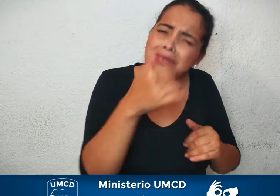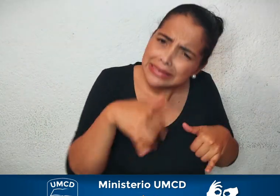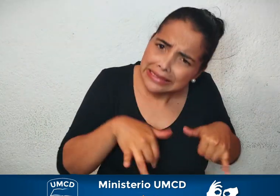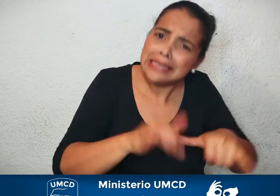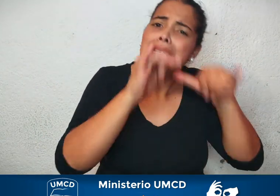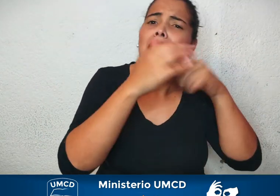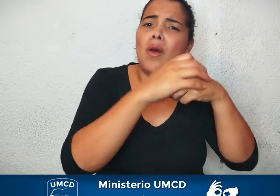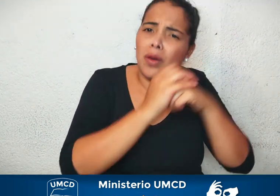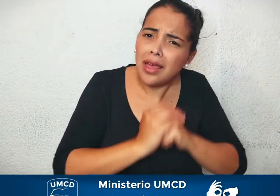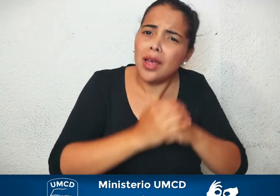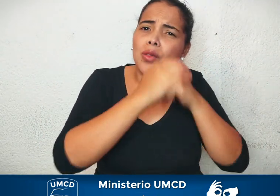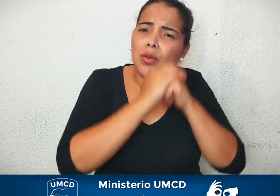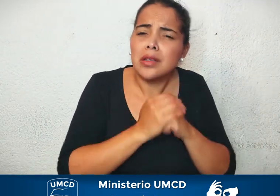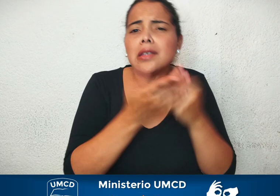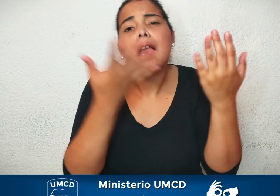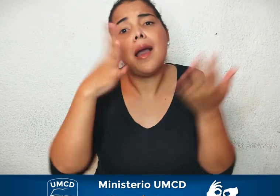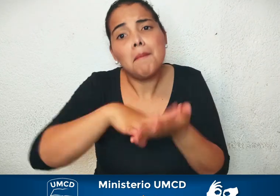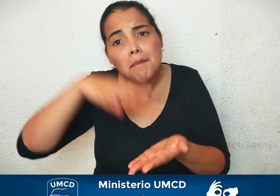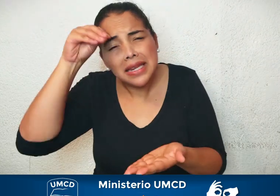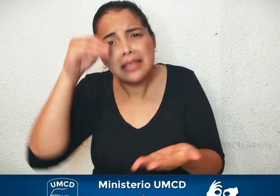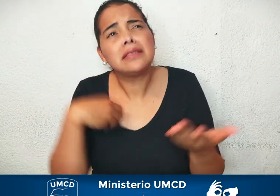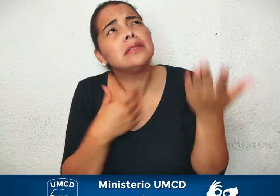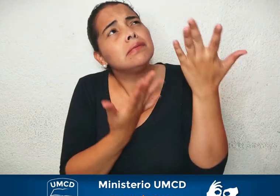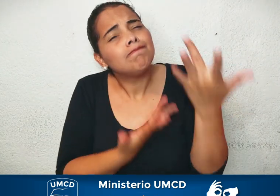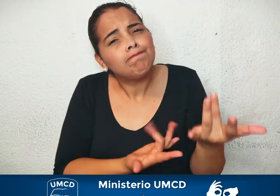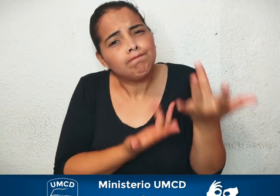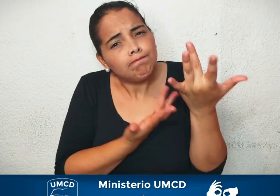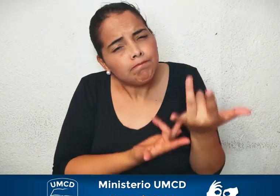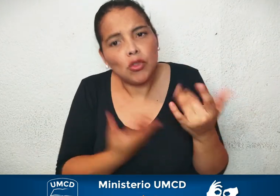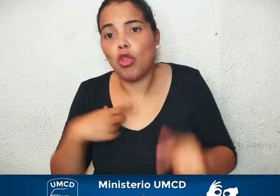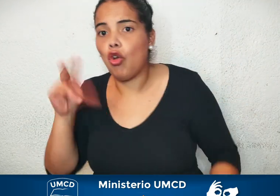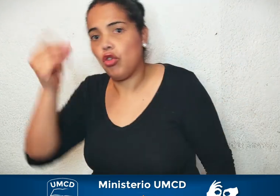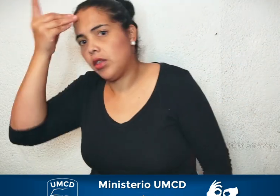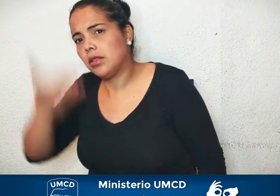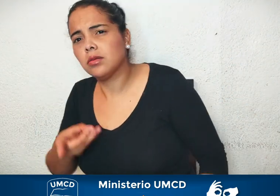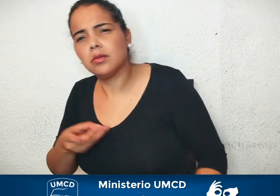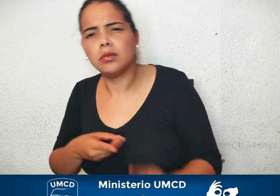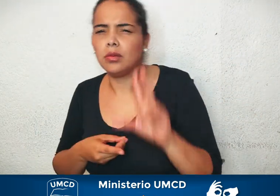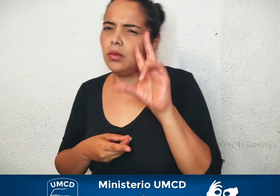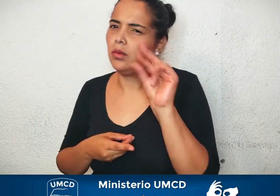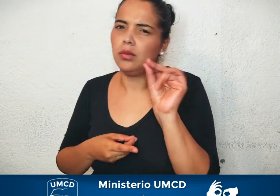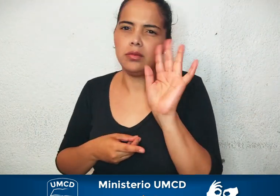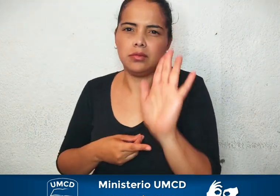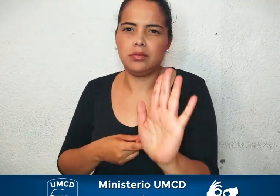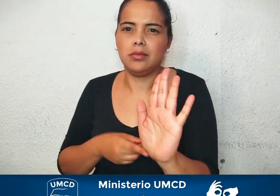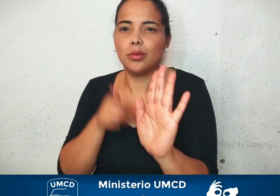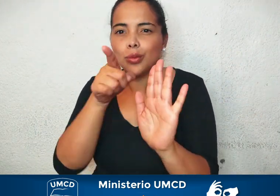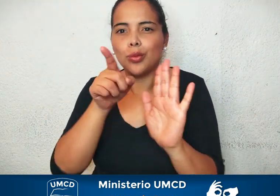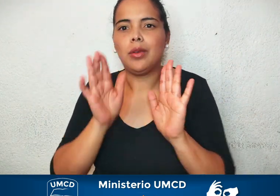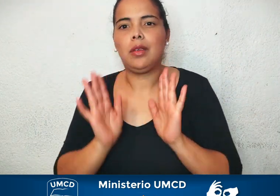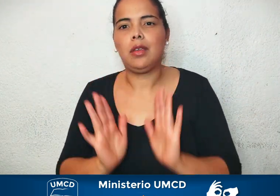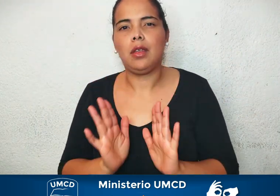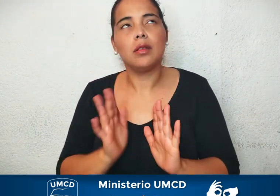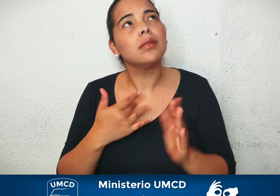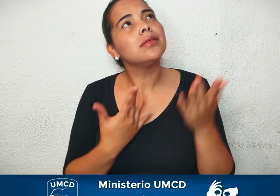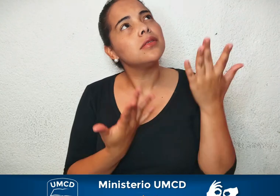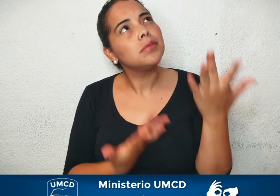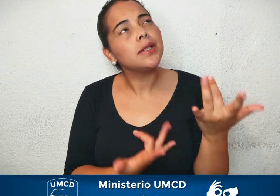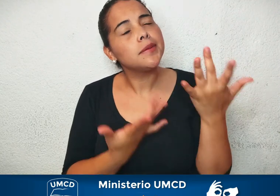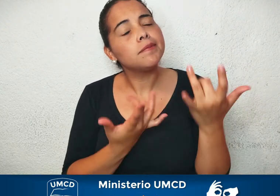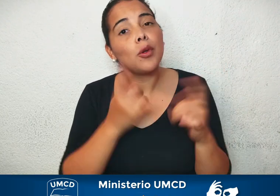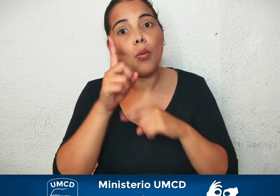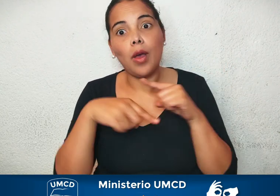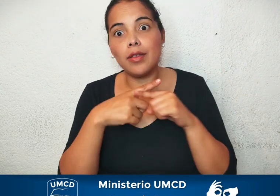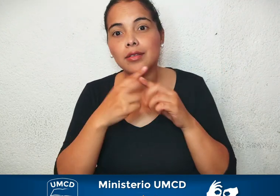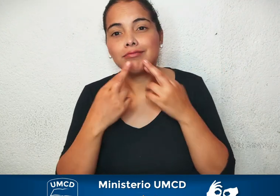Él. Siga orando tal vez. Espere en Él. Esté quieto. Pero no se mueva hasta que el Señor no le diga que